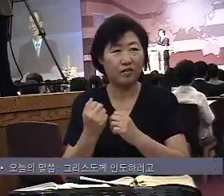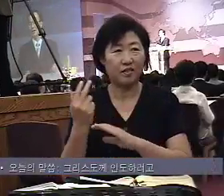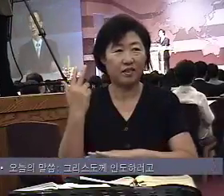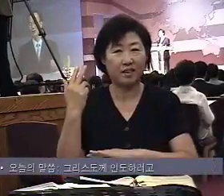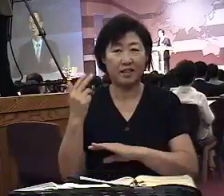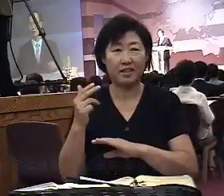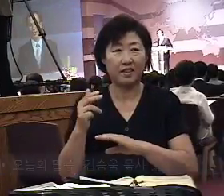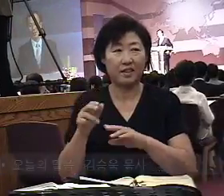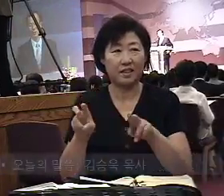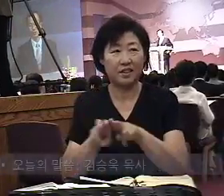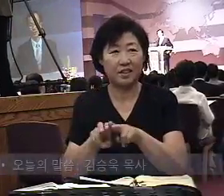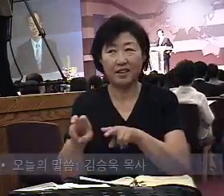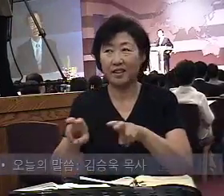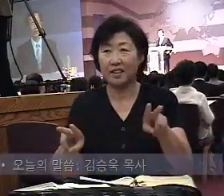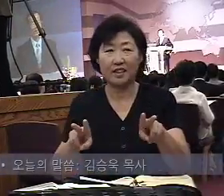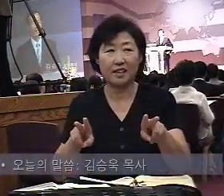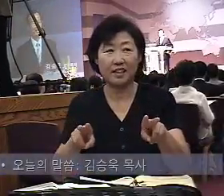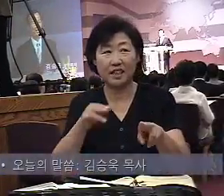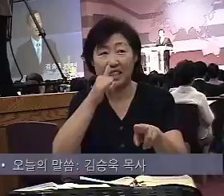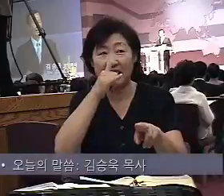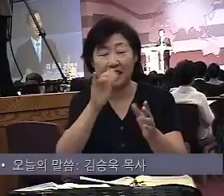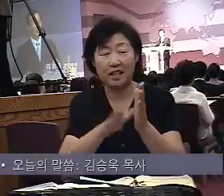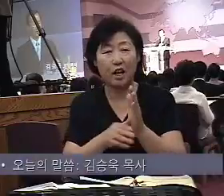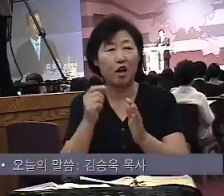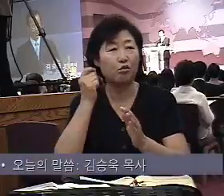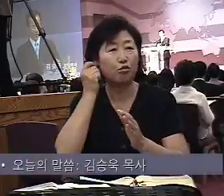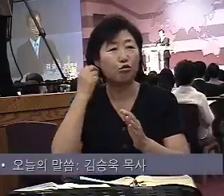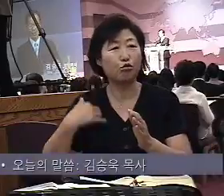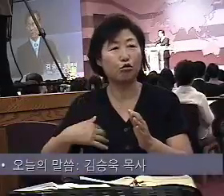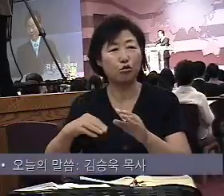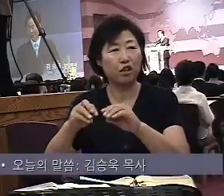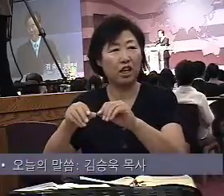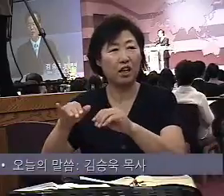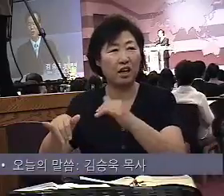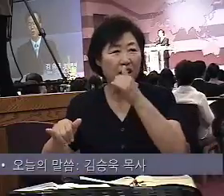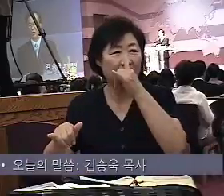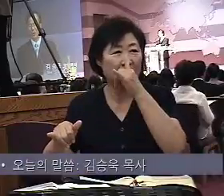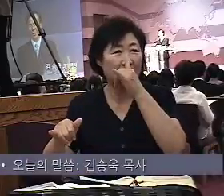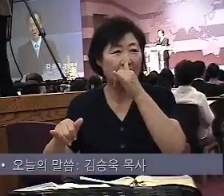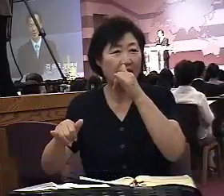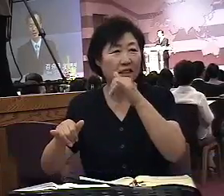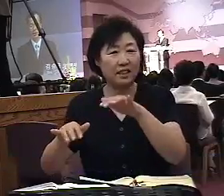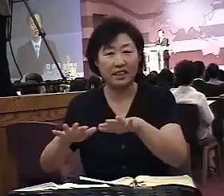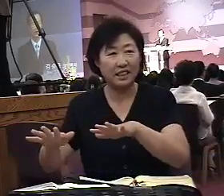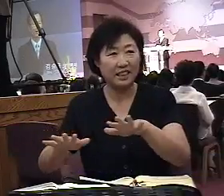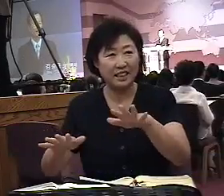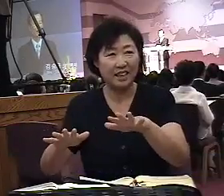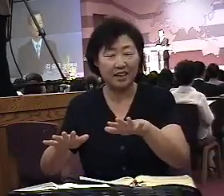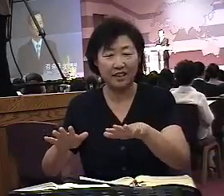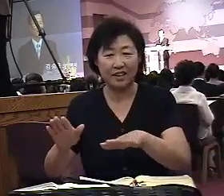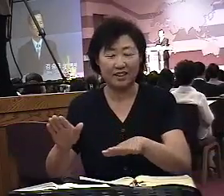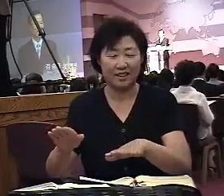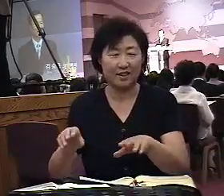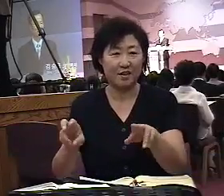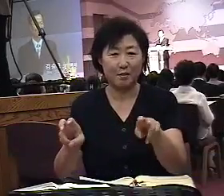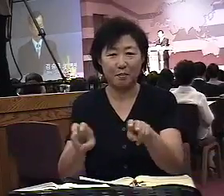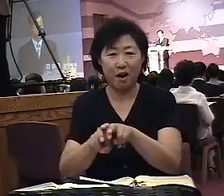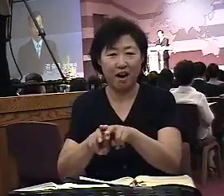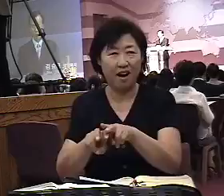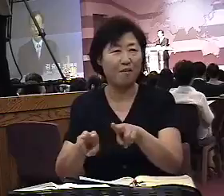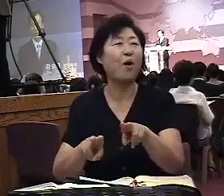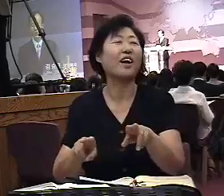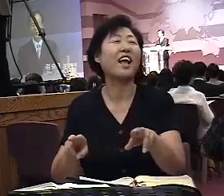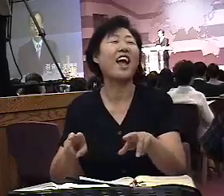때 저는 중국 땅에 있었습니다. 거기서 이제 소식을 듣고 교회 연락을 드리니까